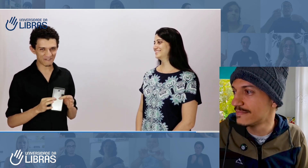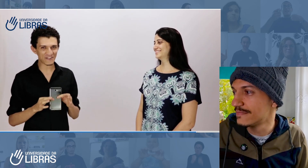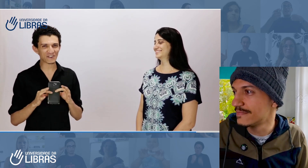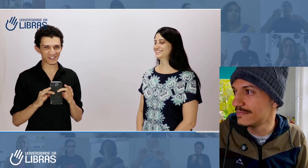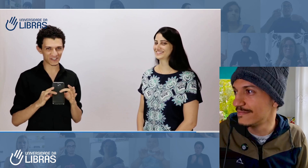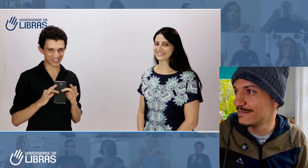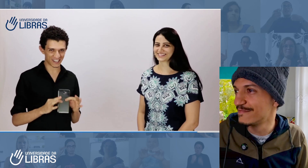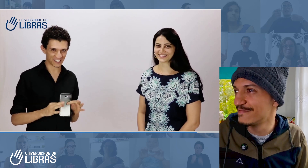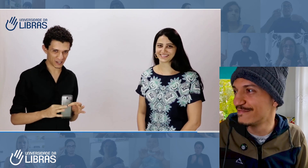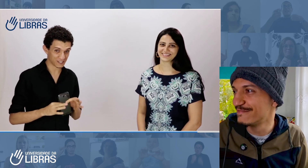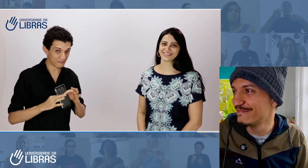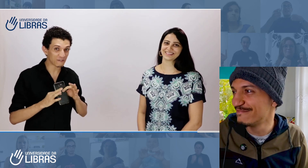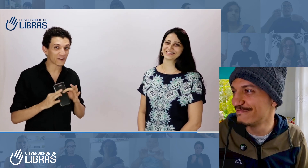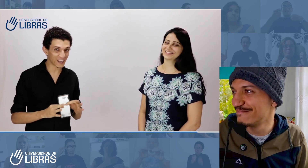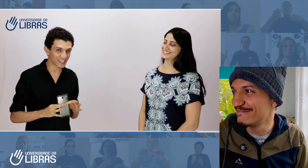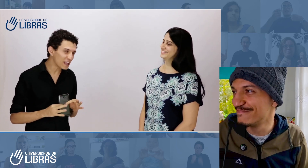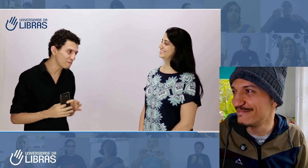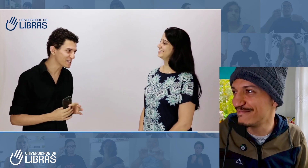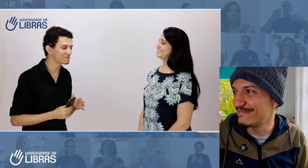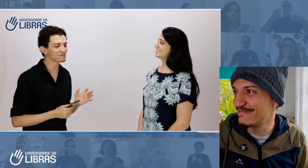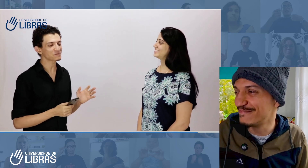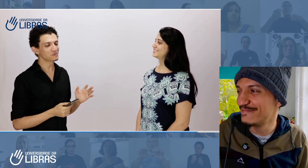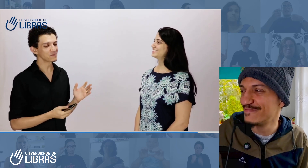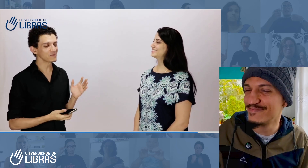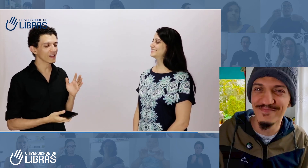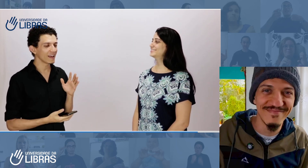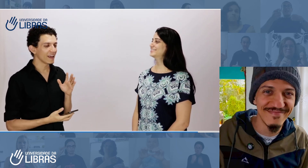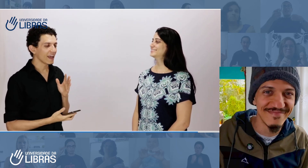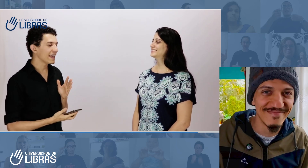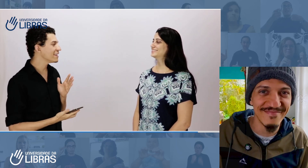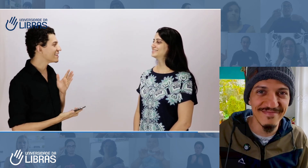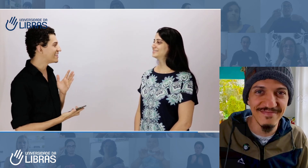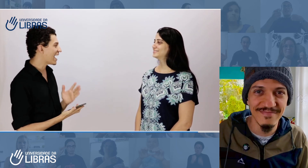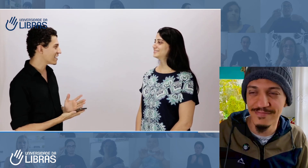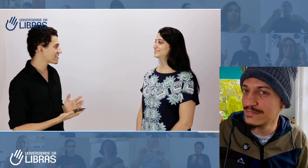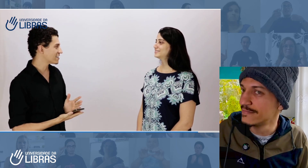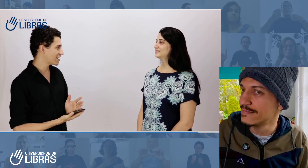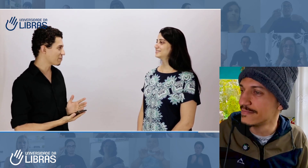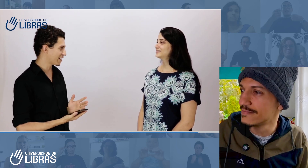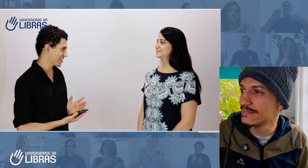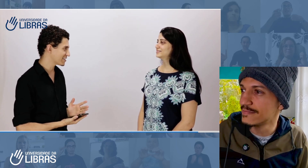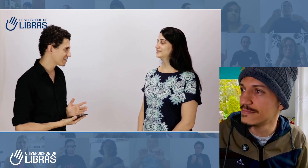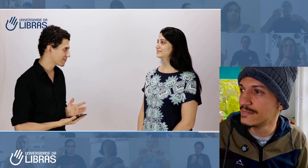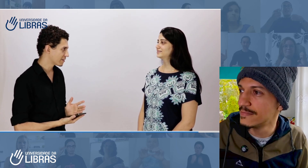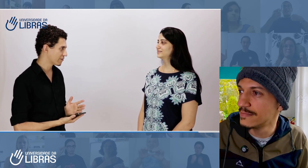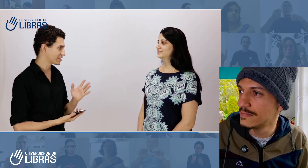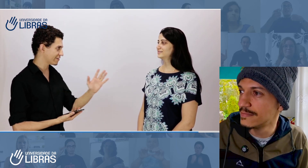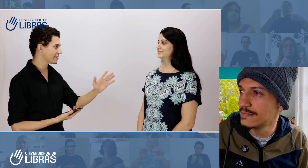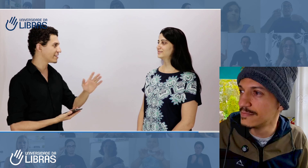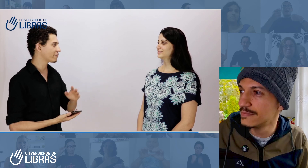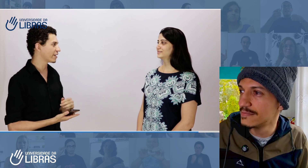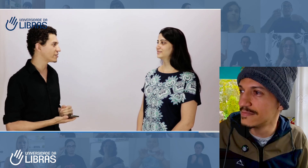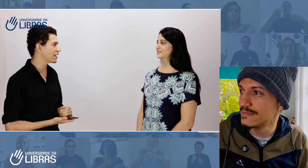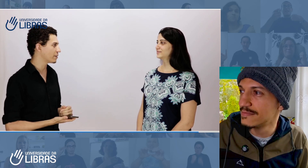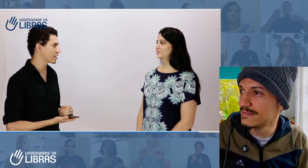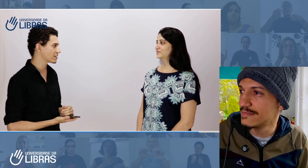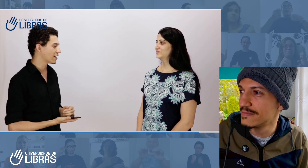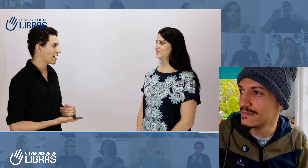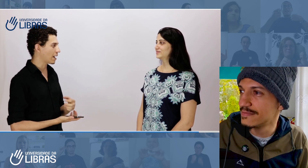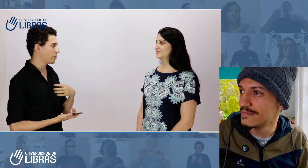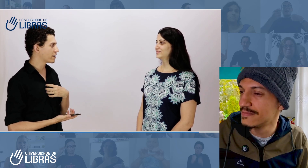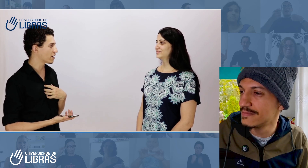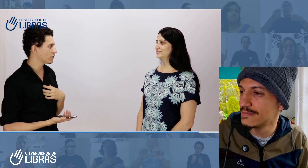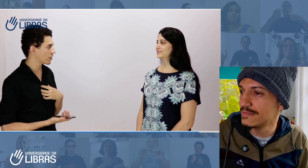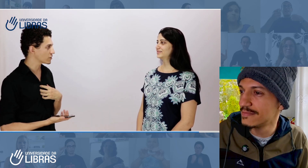esse desafio consiste no seguinte, Desafio Fluente em Libras. Em 10 semanas, você vai ser fluente em